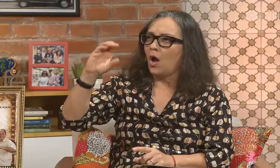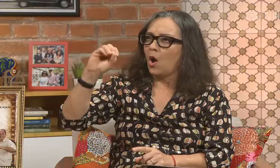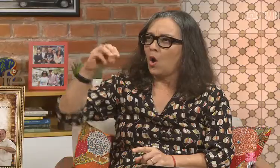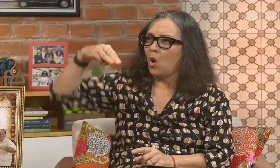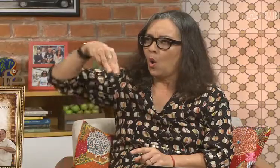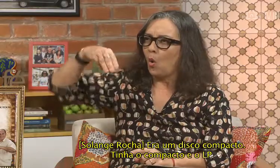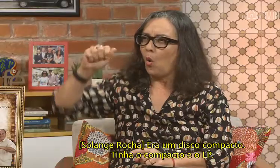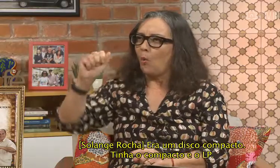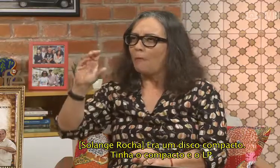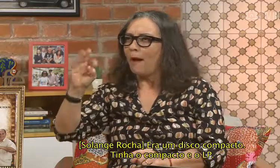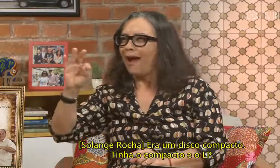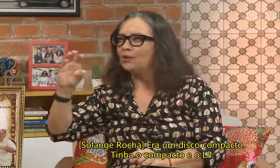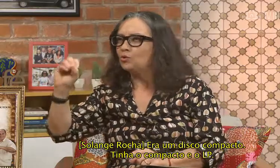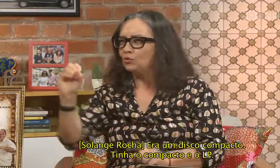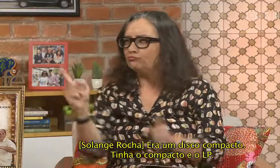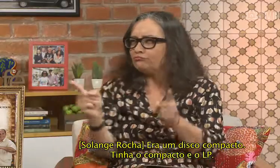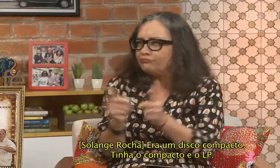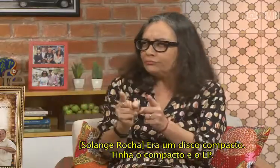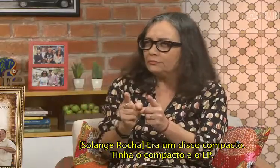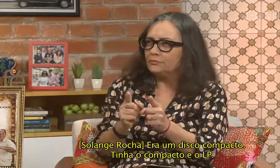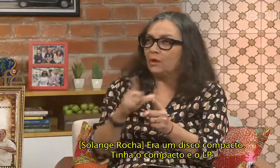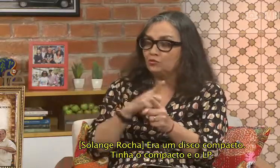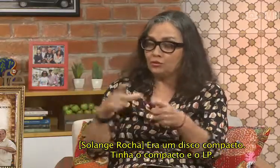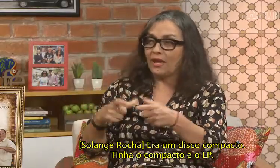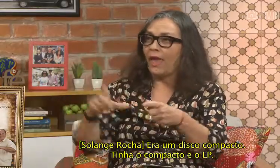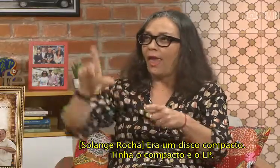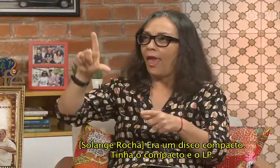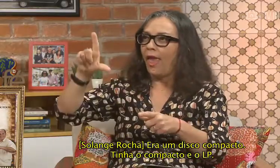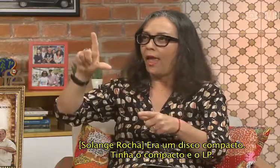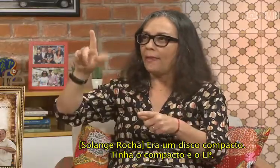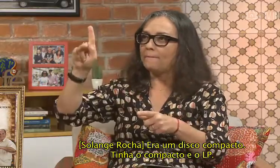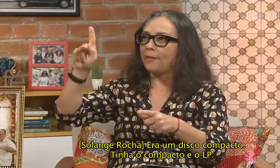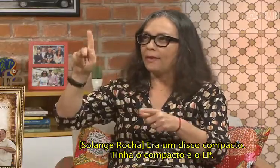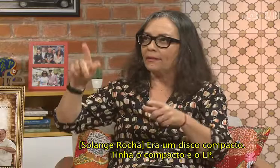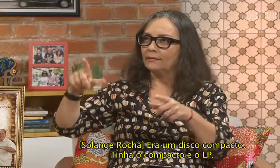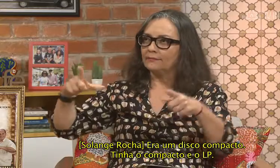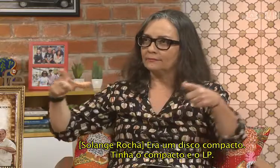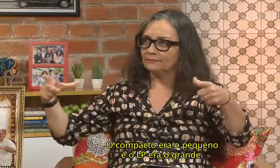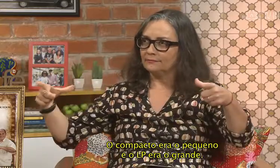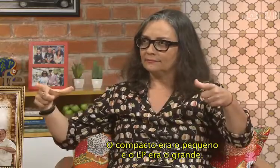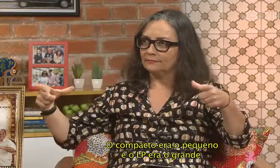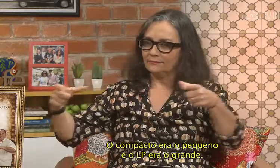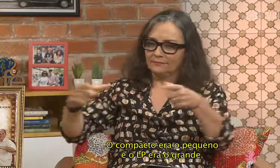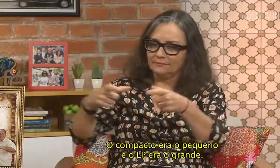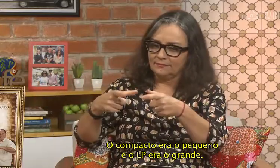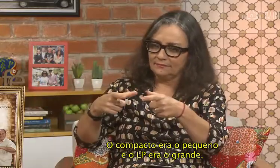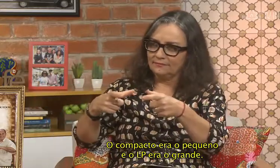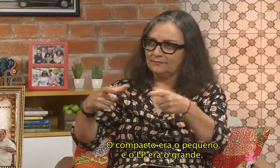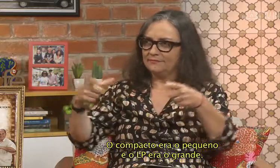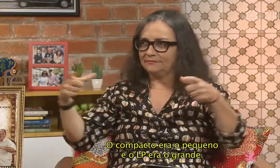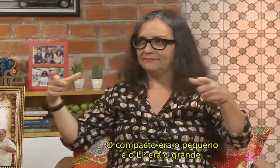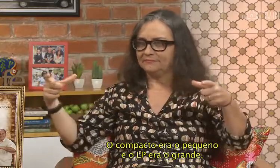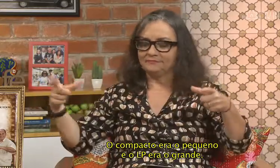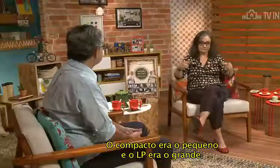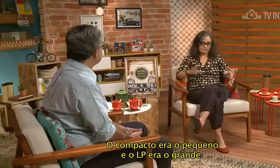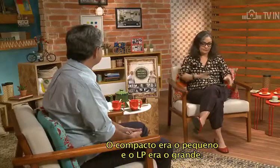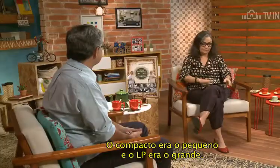Era um disco compacto Tinha o compacto e o LP O compacto era o pequeno, né? E o LP